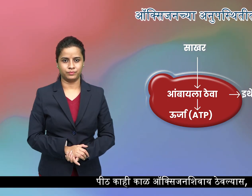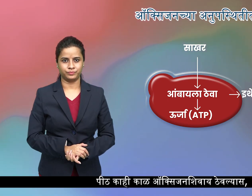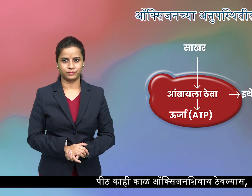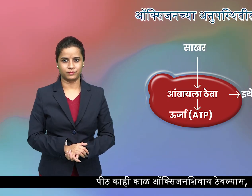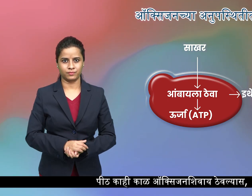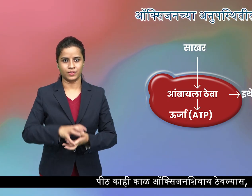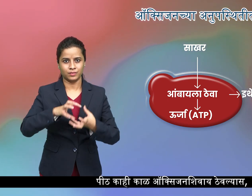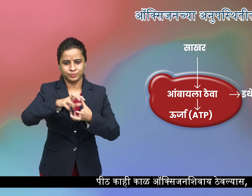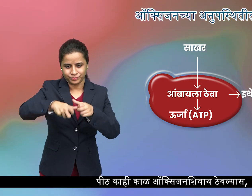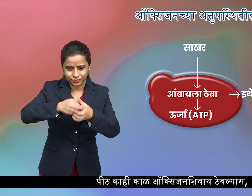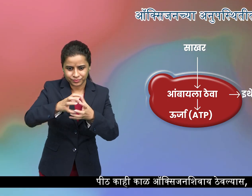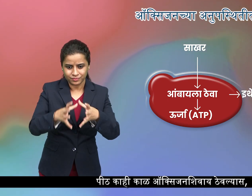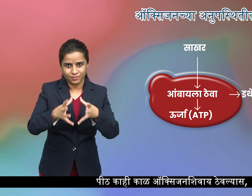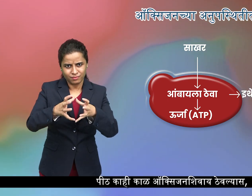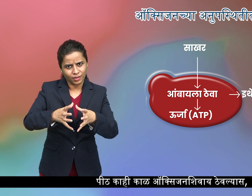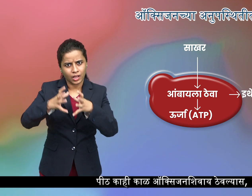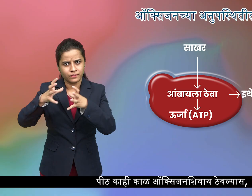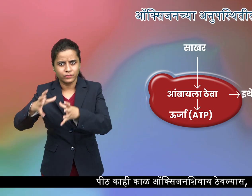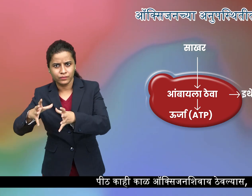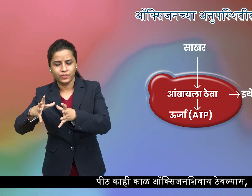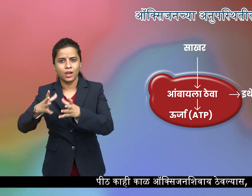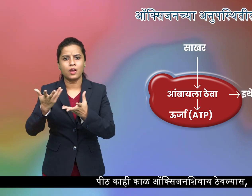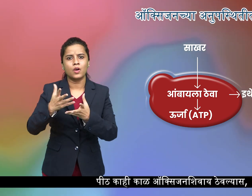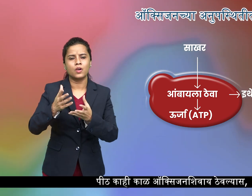पीठ काही काळ ऑक्सिजनशिवाय ठेवल्यास